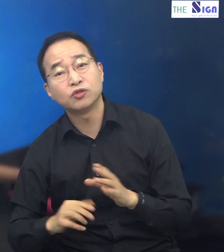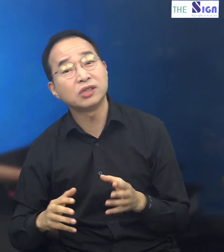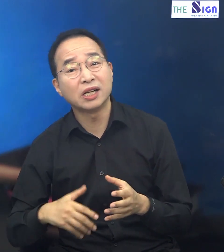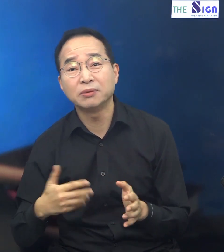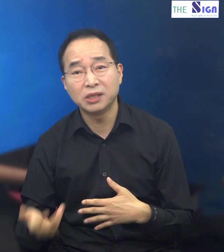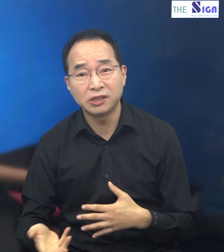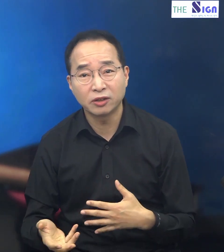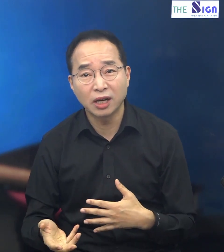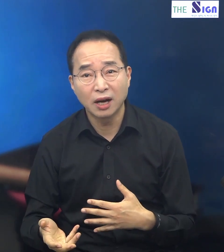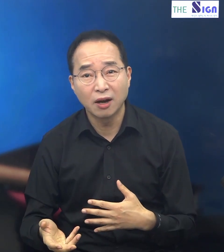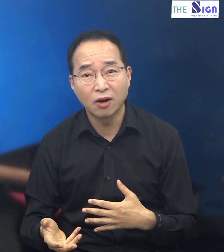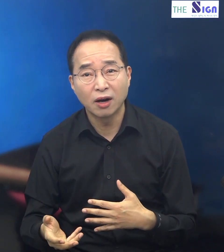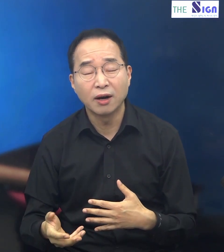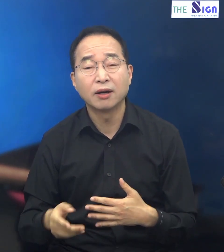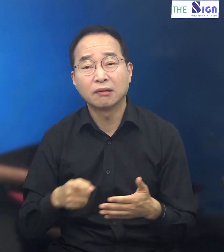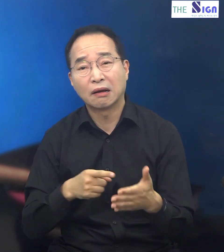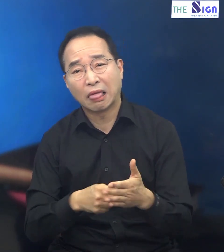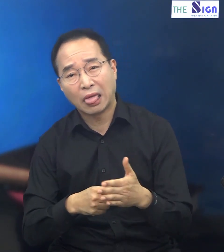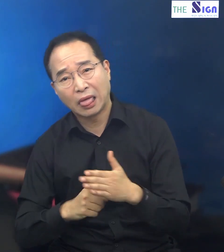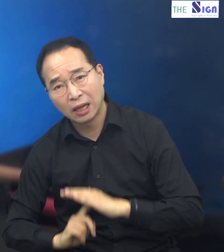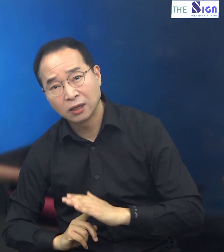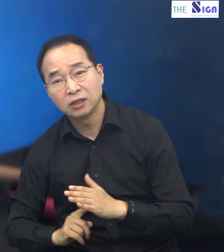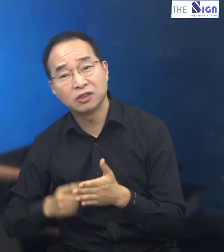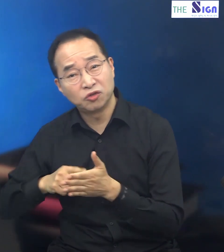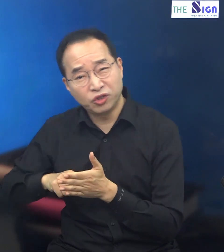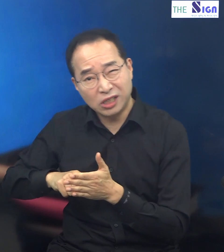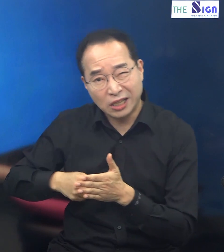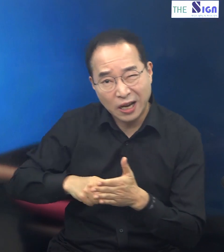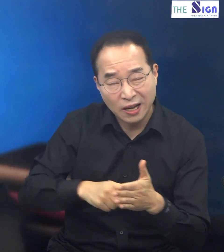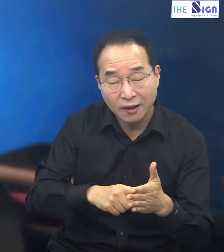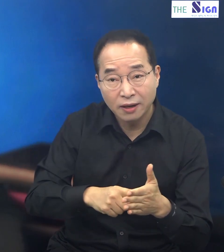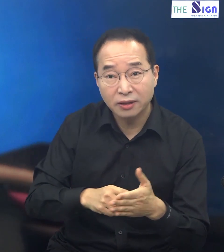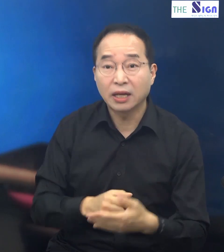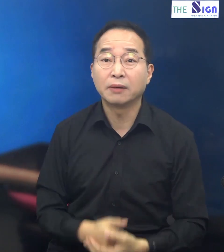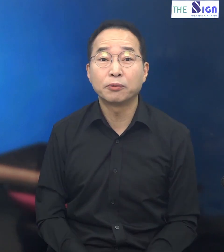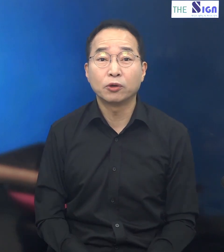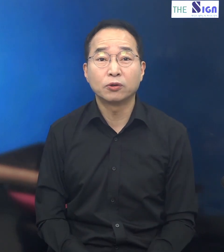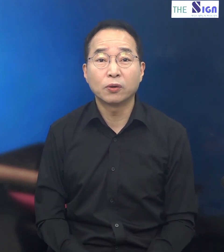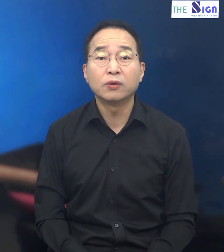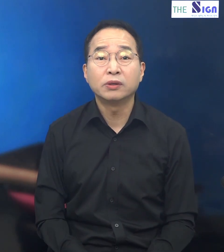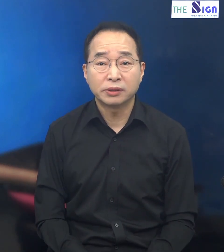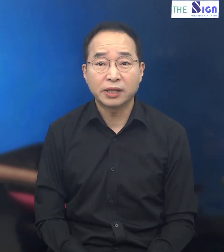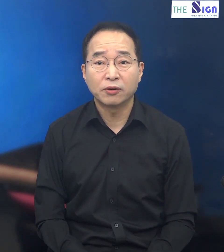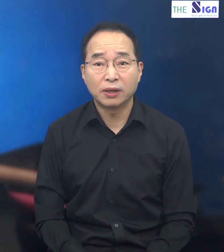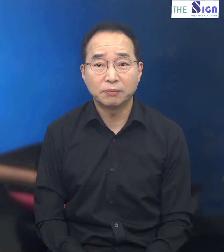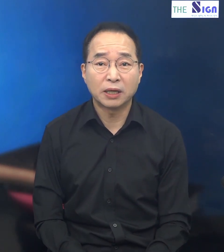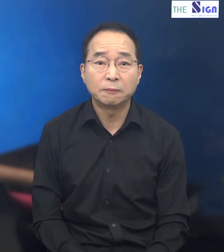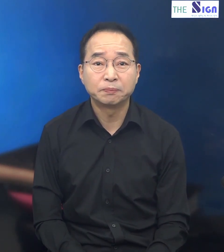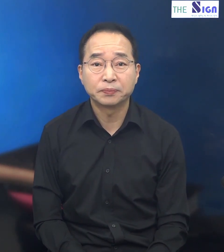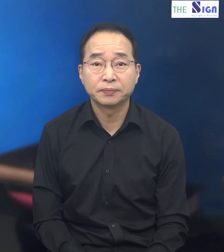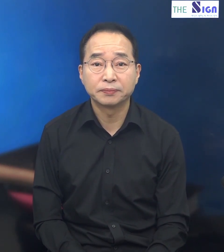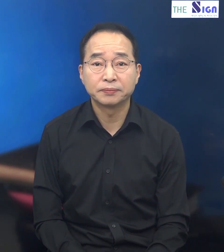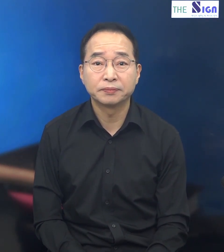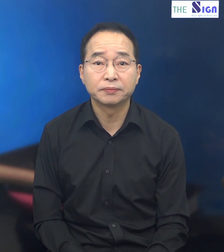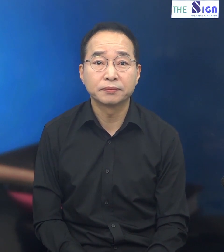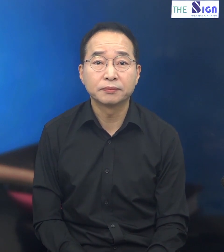추진할 힘을 잃었다. 이건 추진하다 라는 표현으로 사용을 합니다.